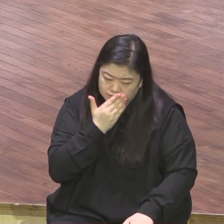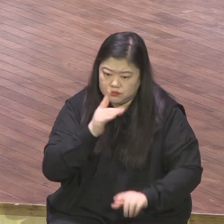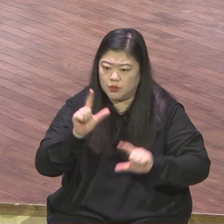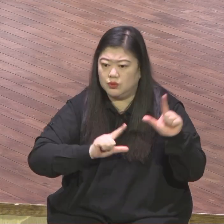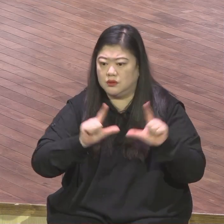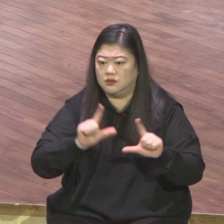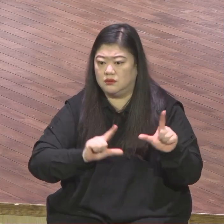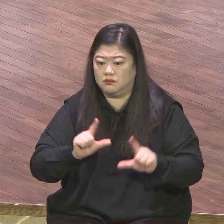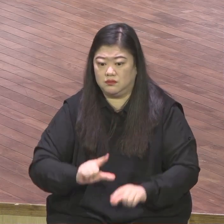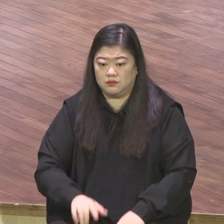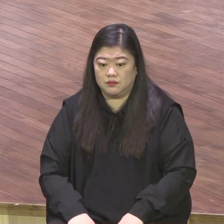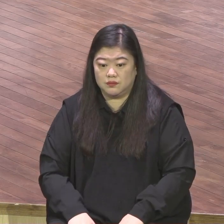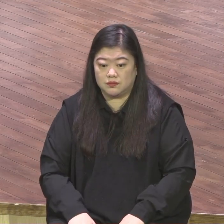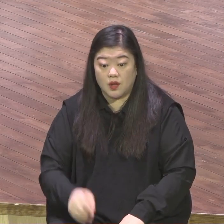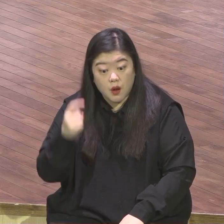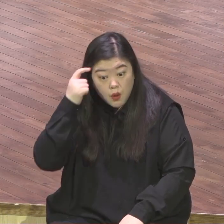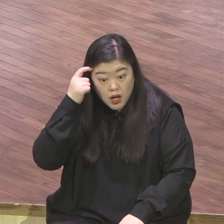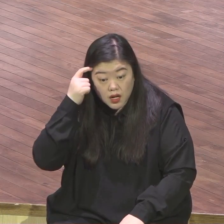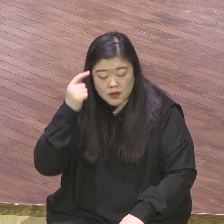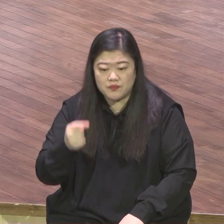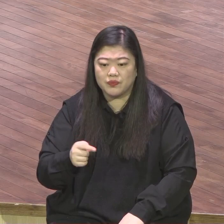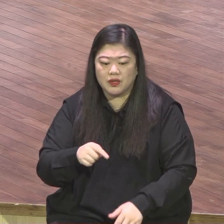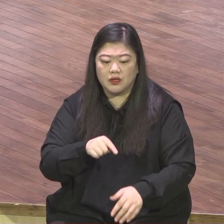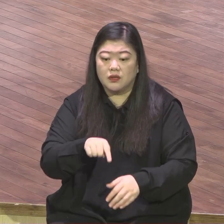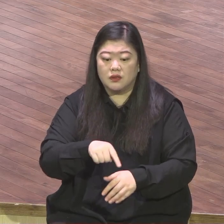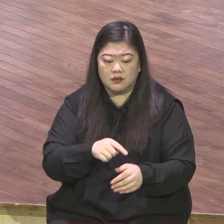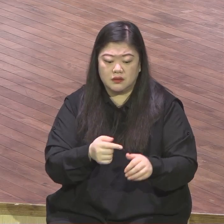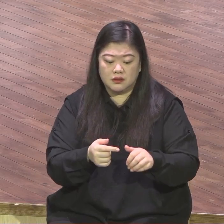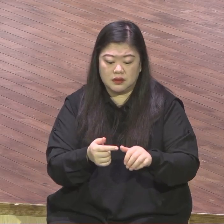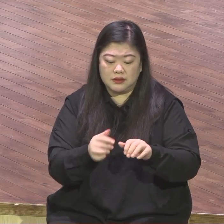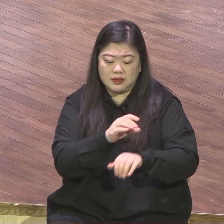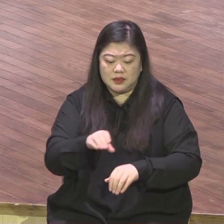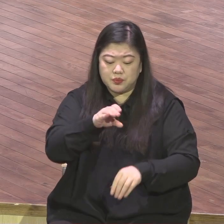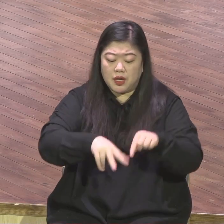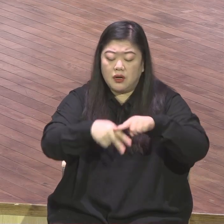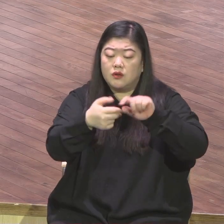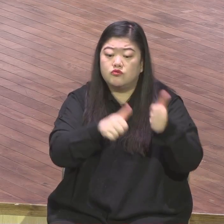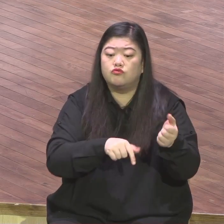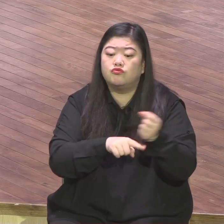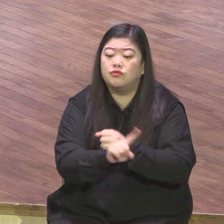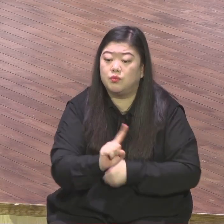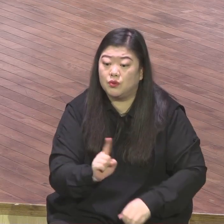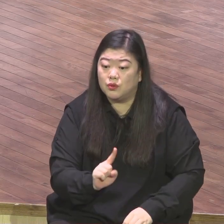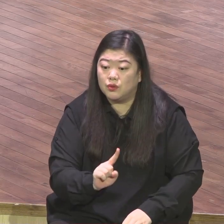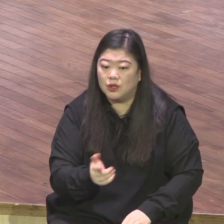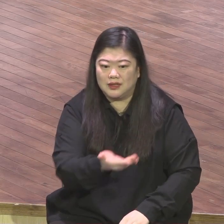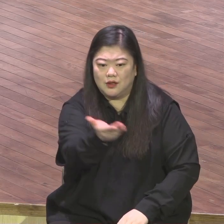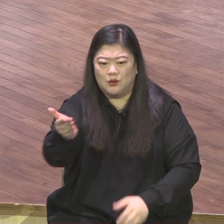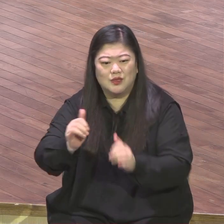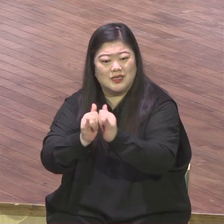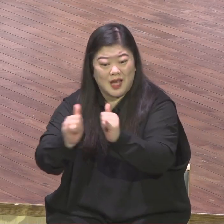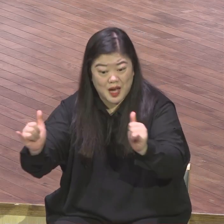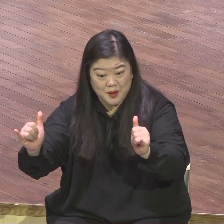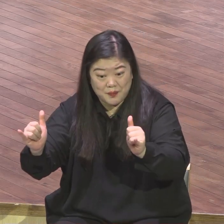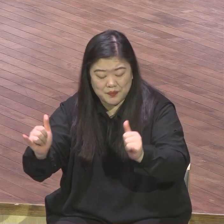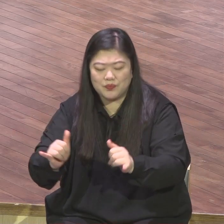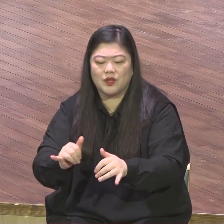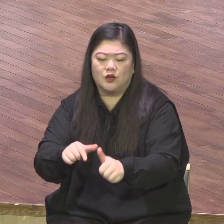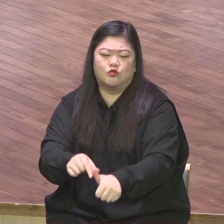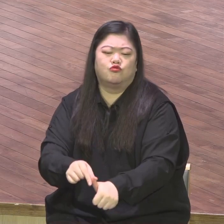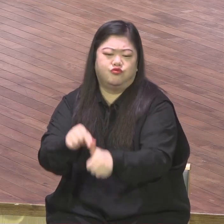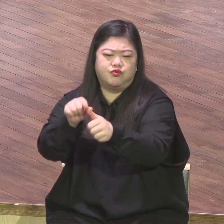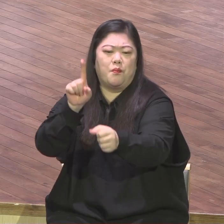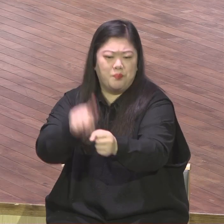바로 12가지 사단의 굴레 속에서 빠져 영원히 영원히 멸망길로 갈 수밖에 없는 인간을